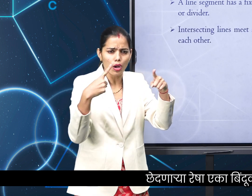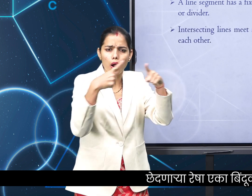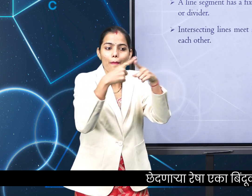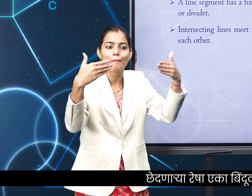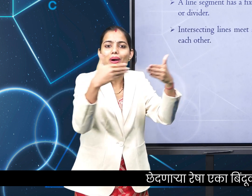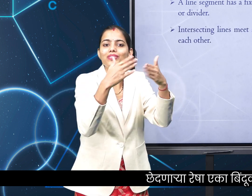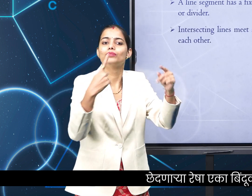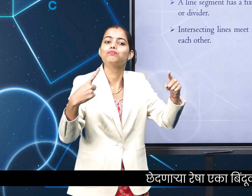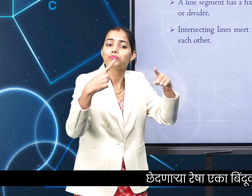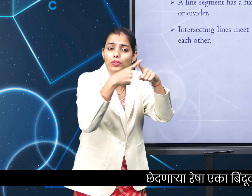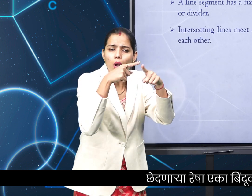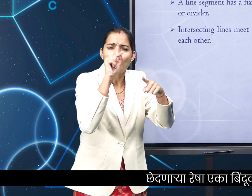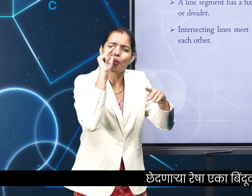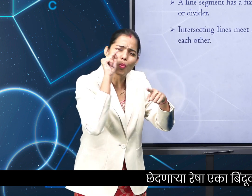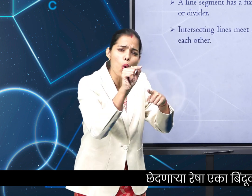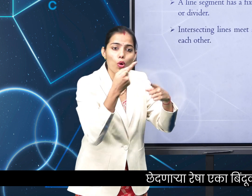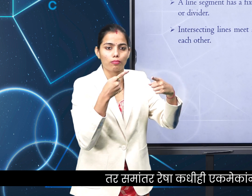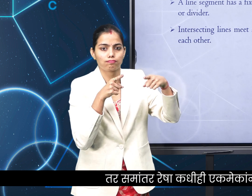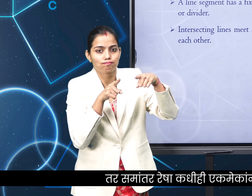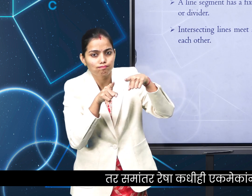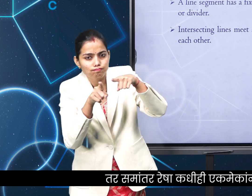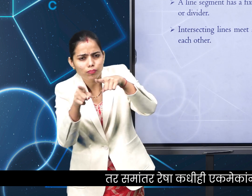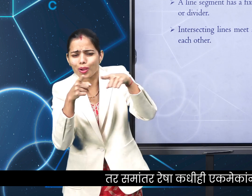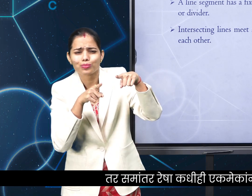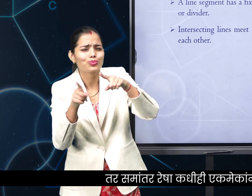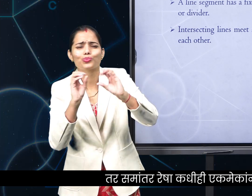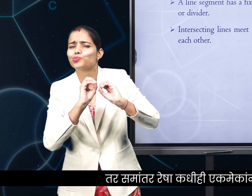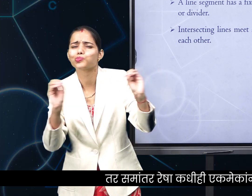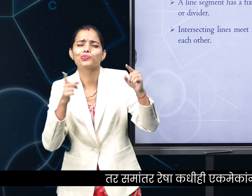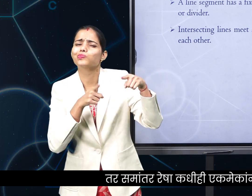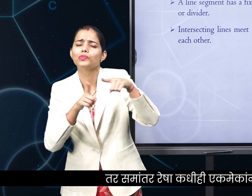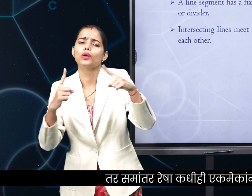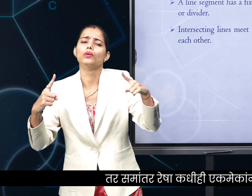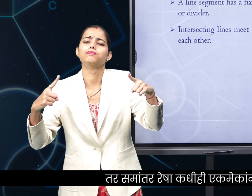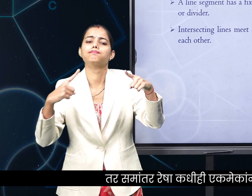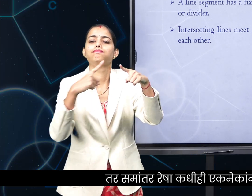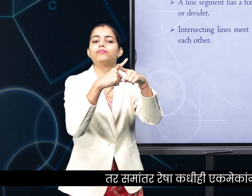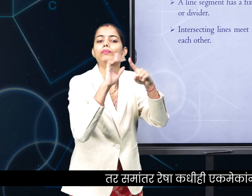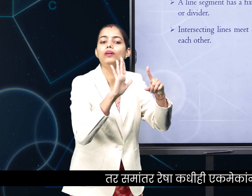छेदणाऱ्या रेषा एका बिंदूवर मिळतात, तर समांतर रेषा कधीही एकमेकांना स्पर्श करत नाहीत.